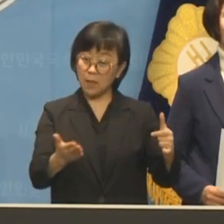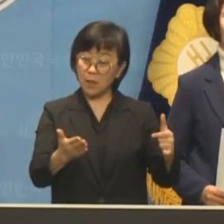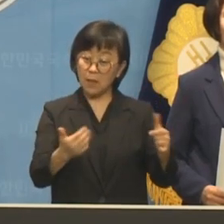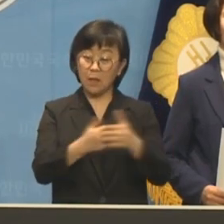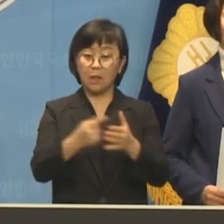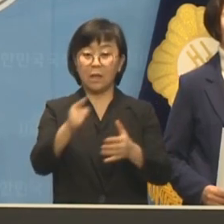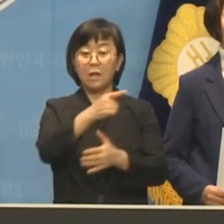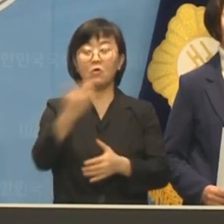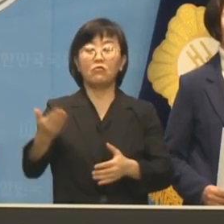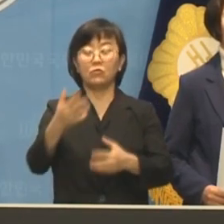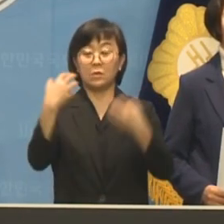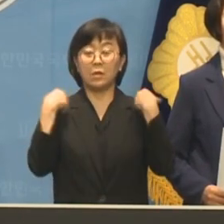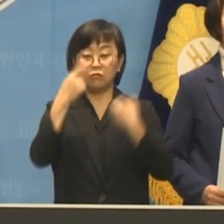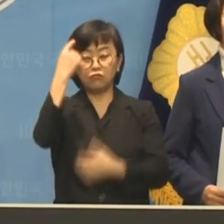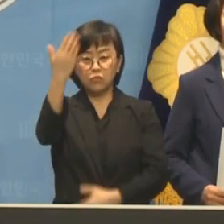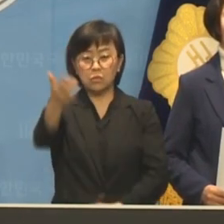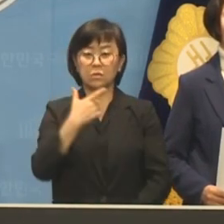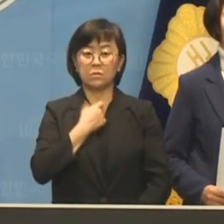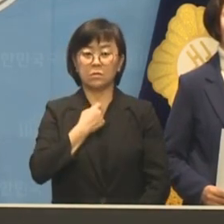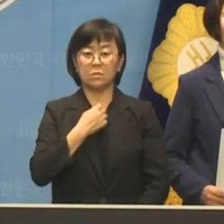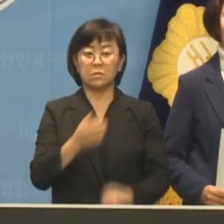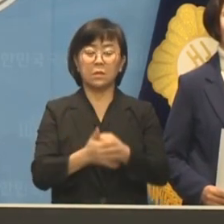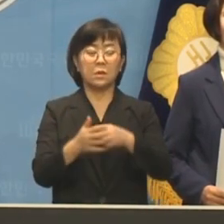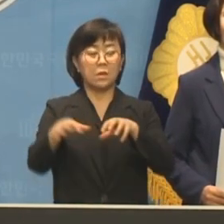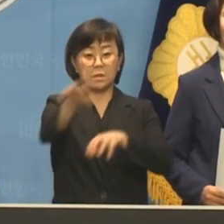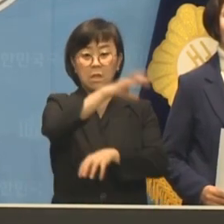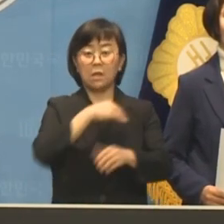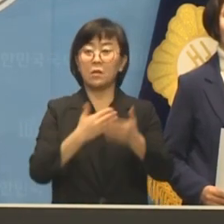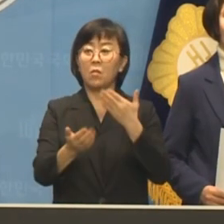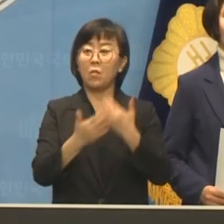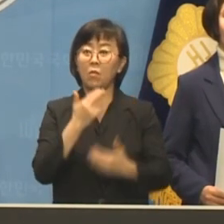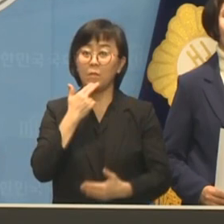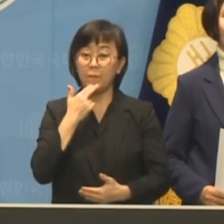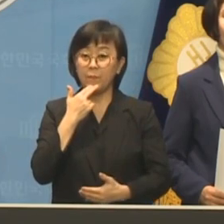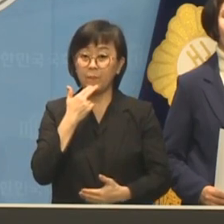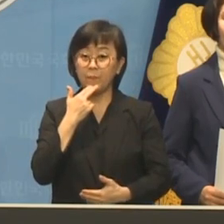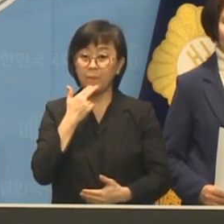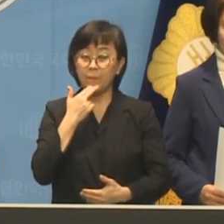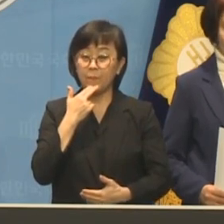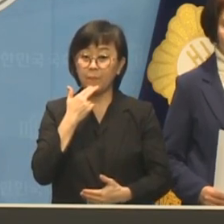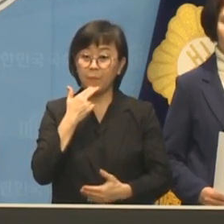소방청에 묻고 싶습니다. 현장 경험 없는